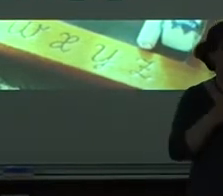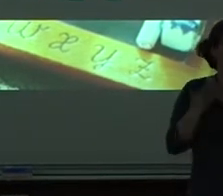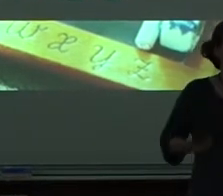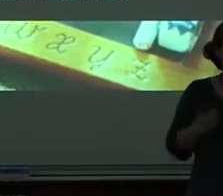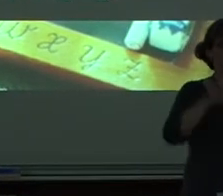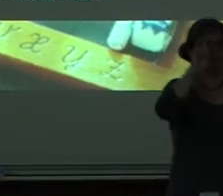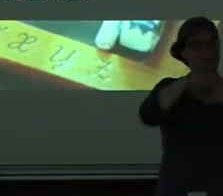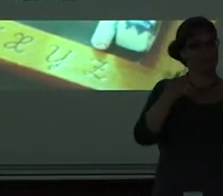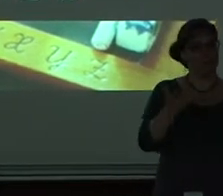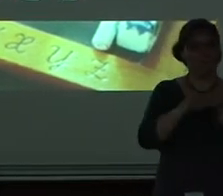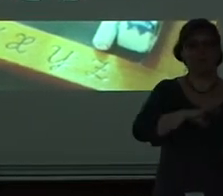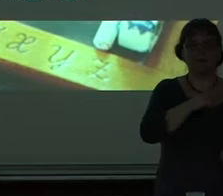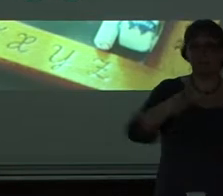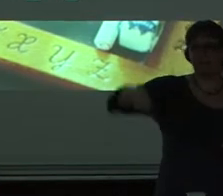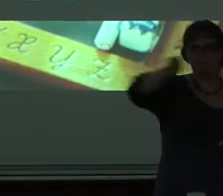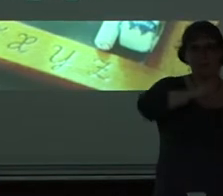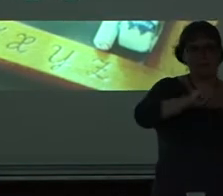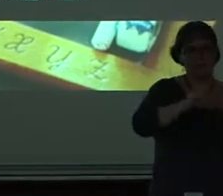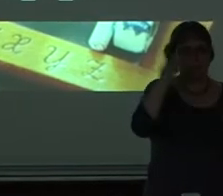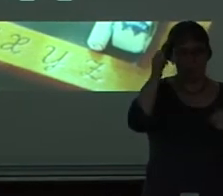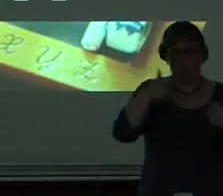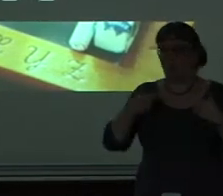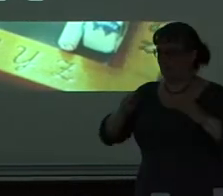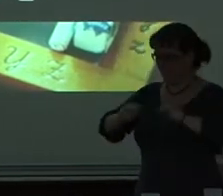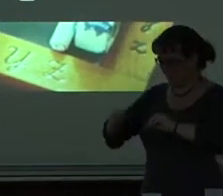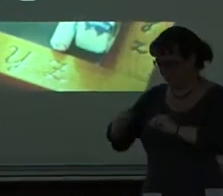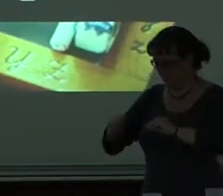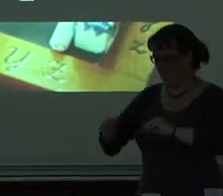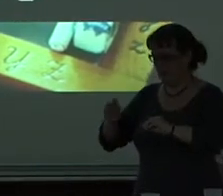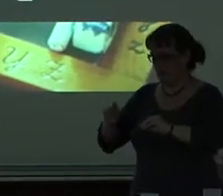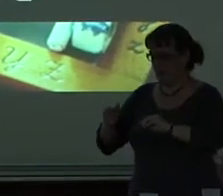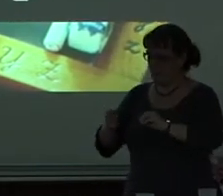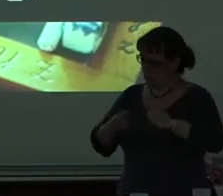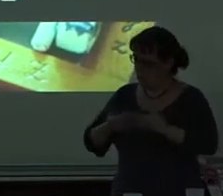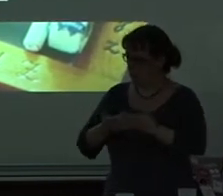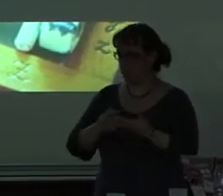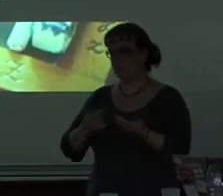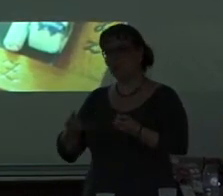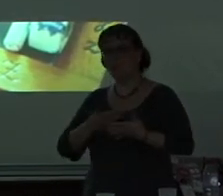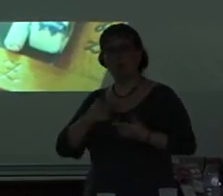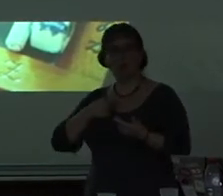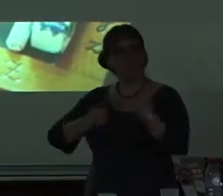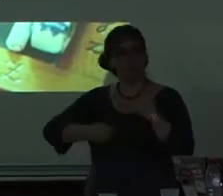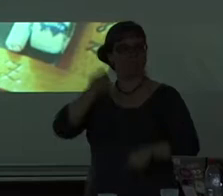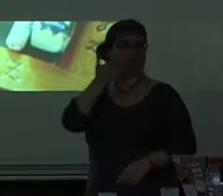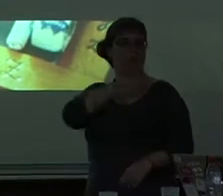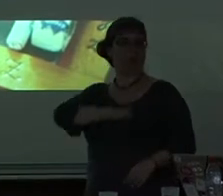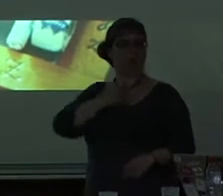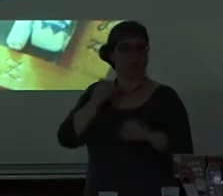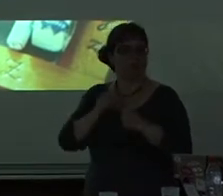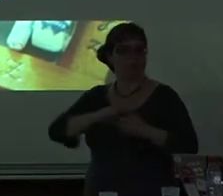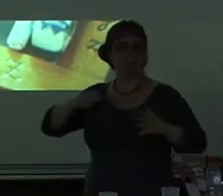aujourd'hui c'est de vous montrer pourquoi le fait d'enseigner et de partager vos connaissances vous permet de devenir un meilleur développeur ou une meilleure